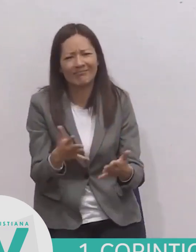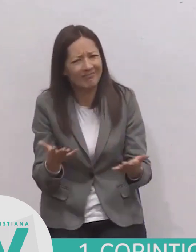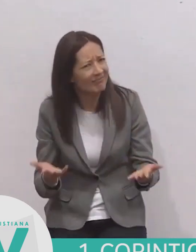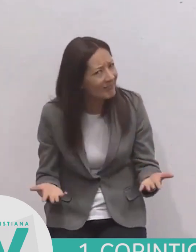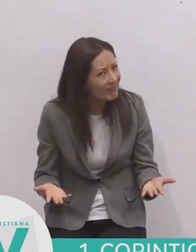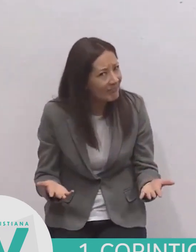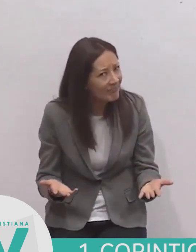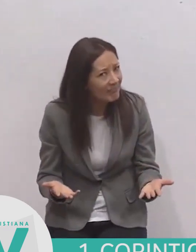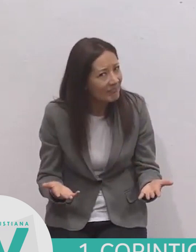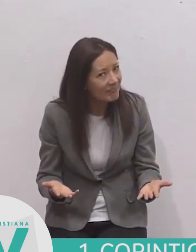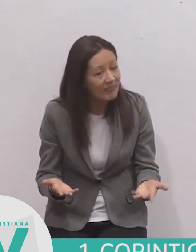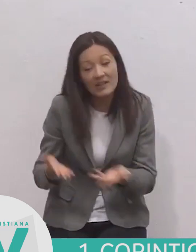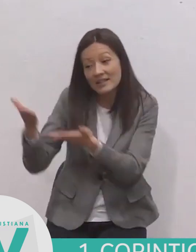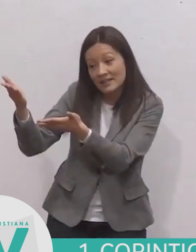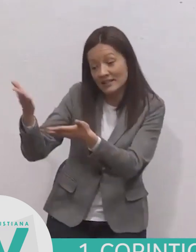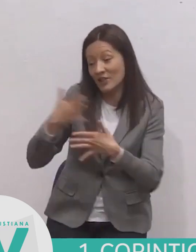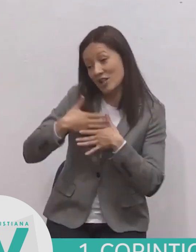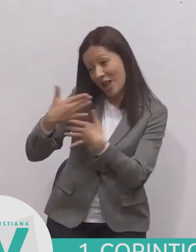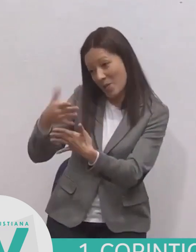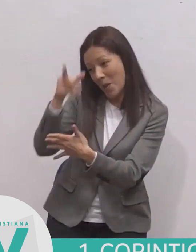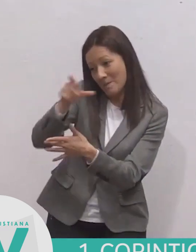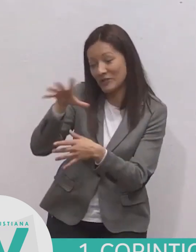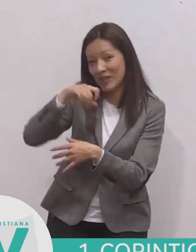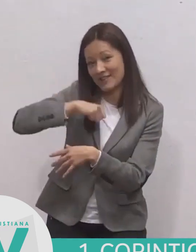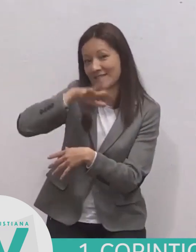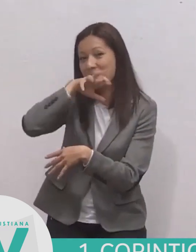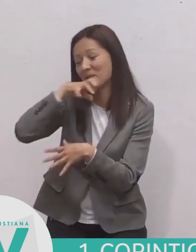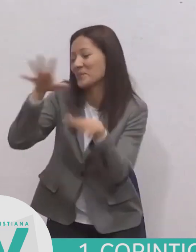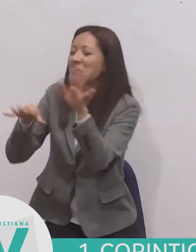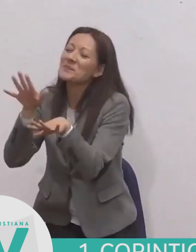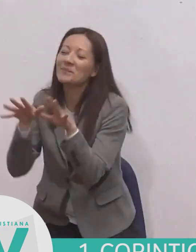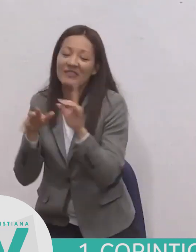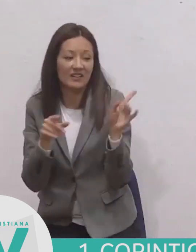o saludo a los que traen perro, o no saludo a los que traen perro.